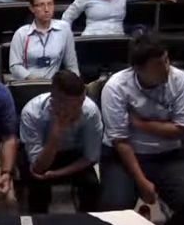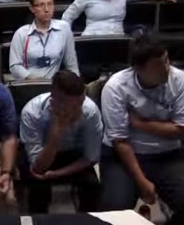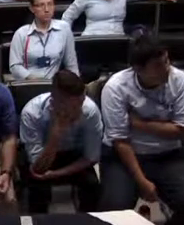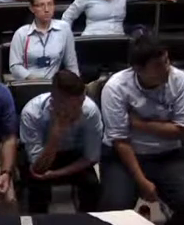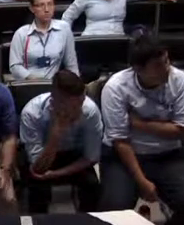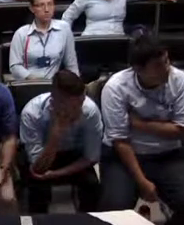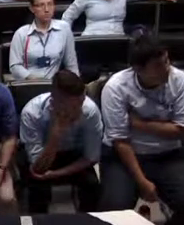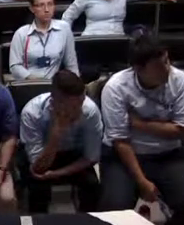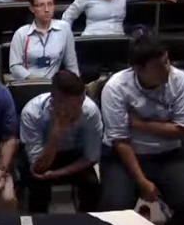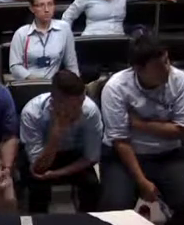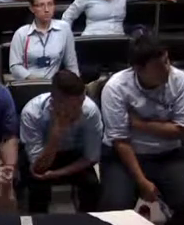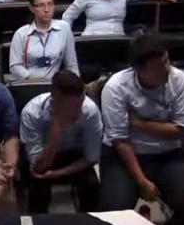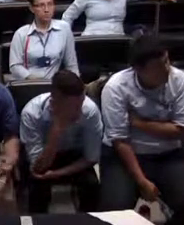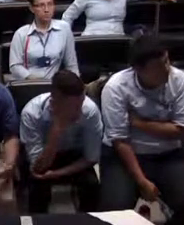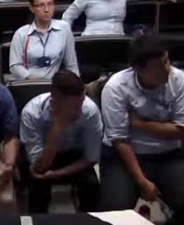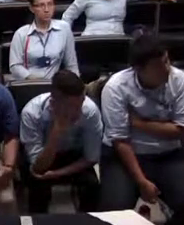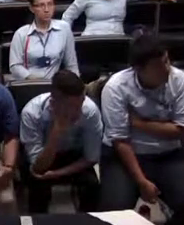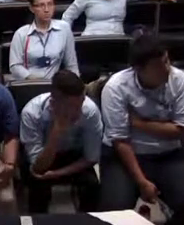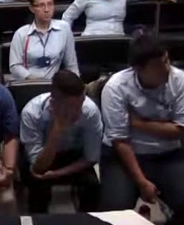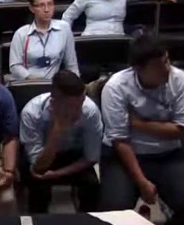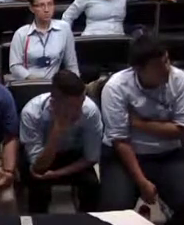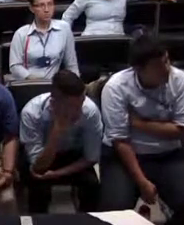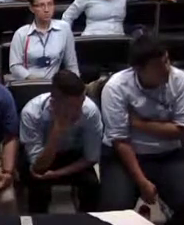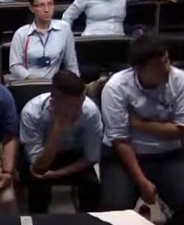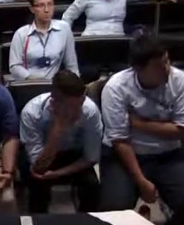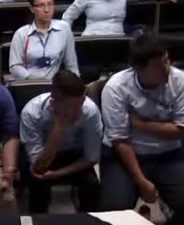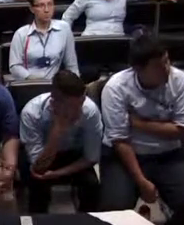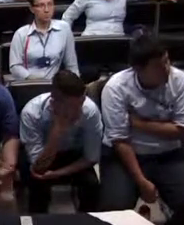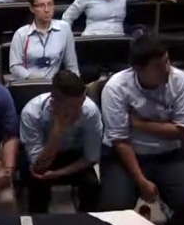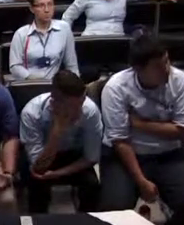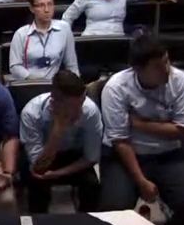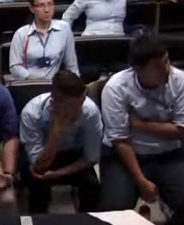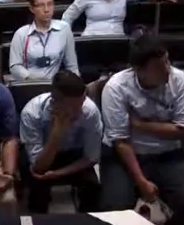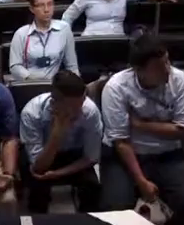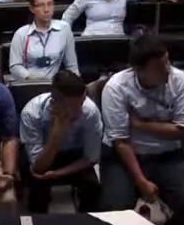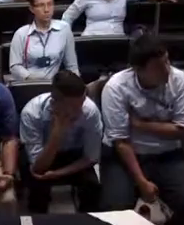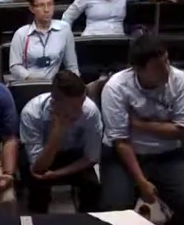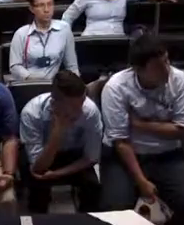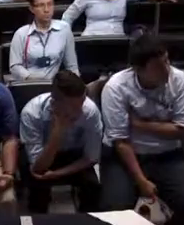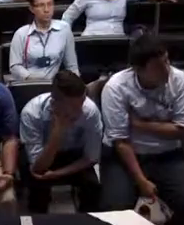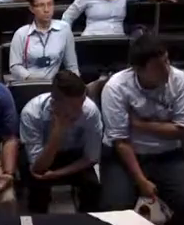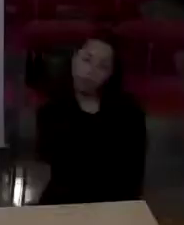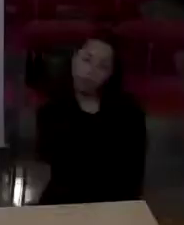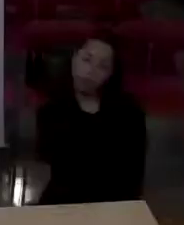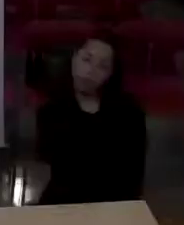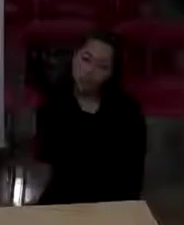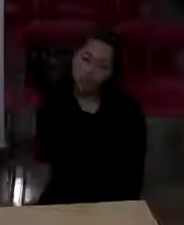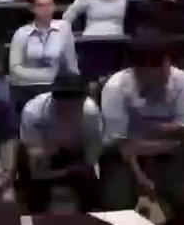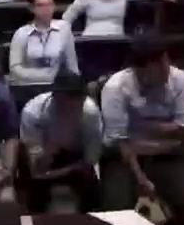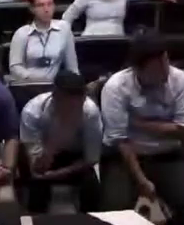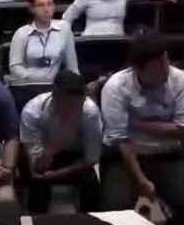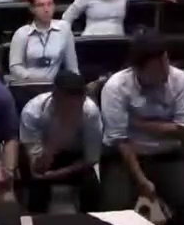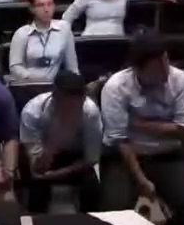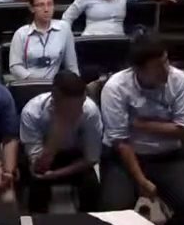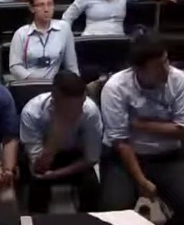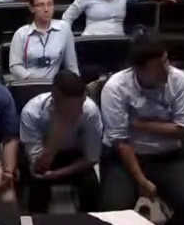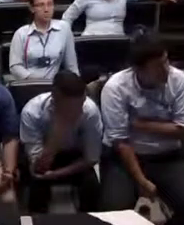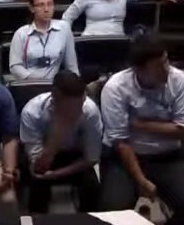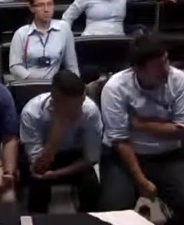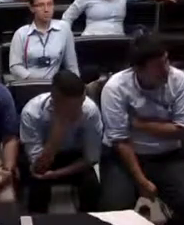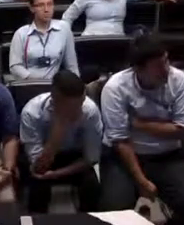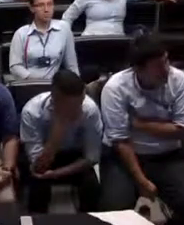porque aparte de que están en una comunidad diferente, llegaron al SENA, nos hacen falta muchas más cosas. Hasta donde el